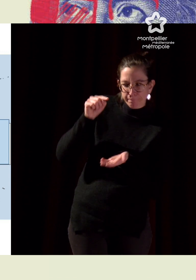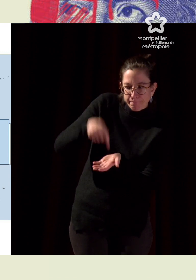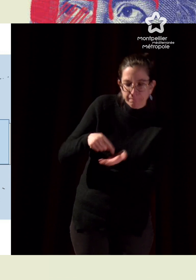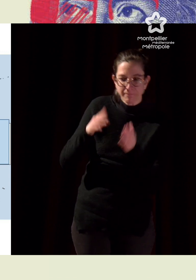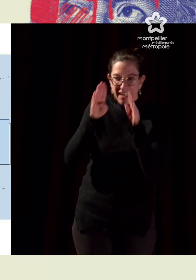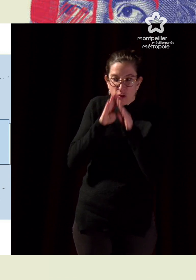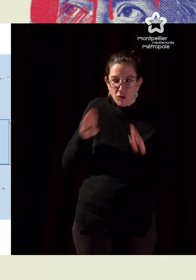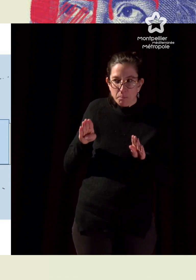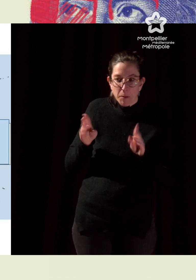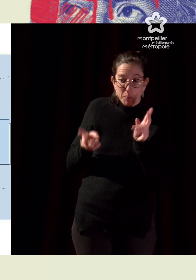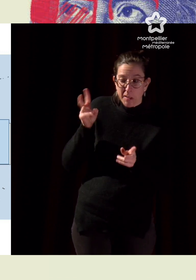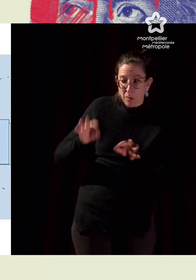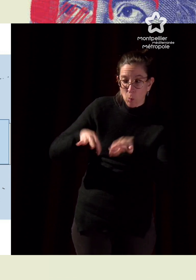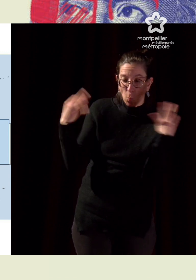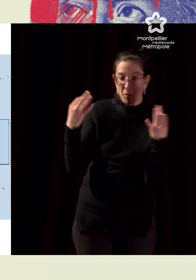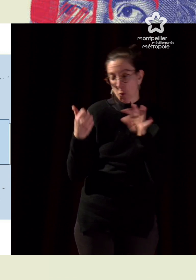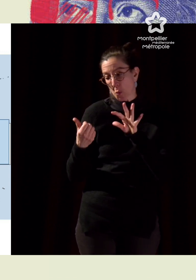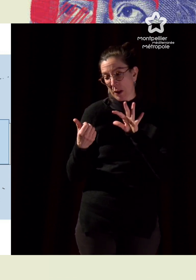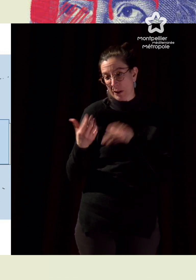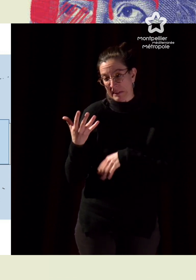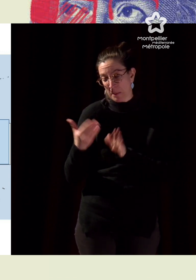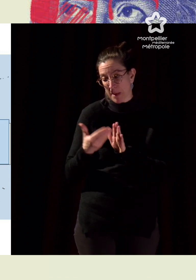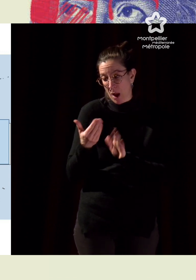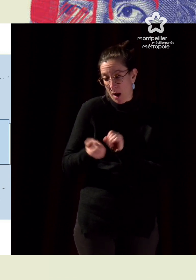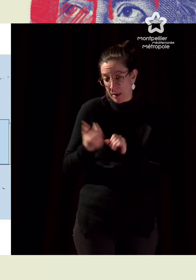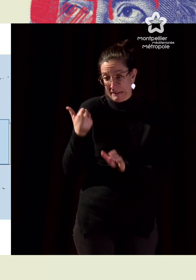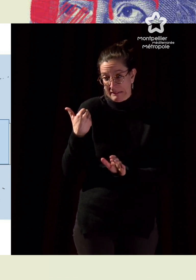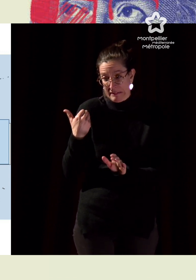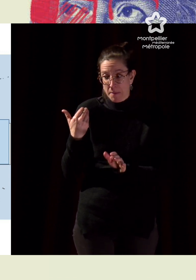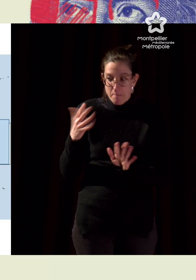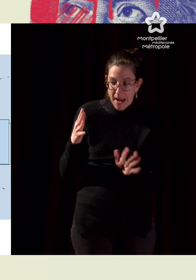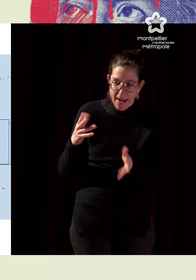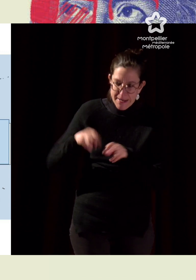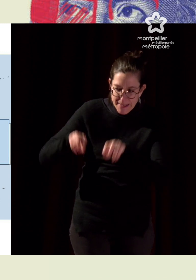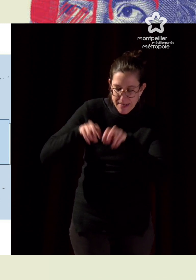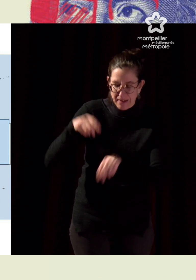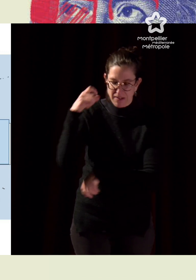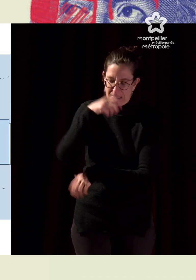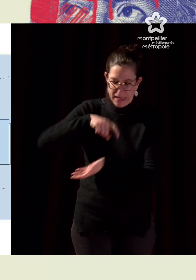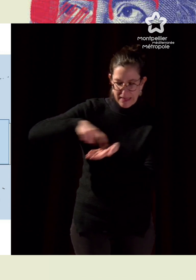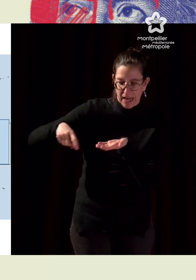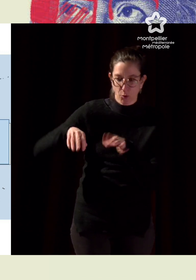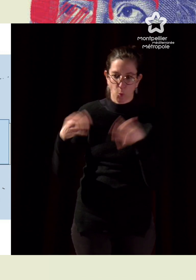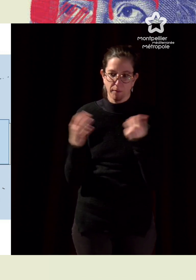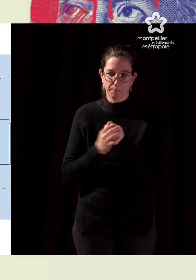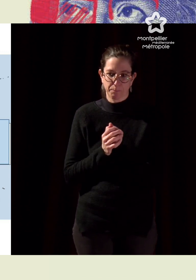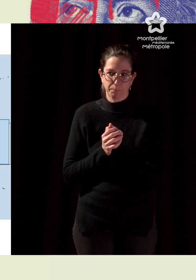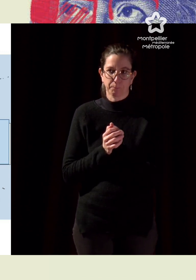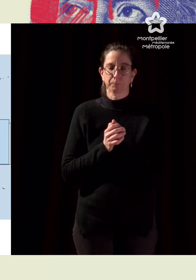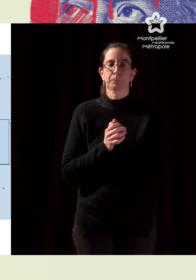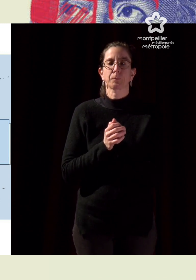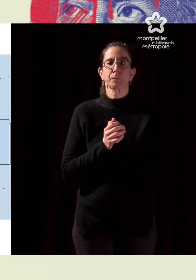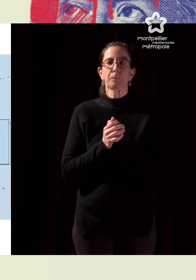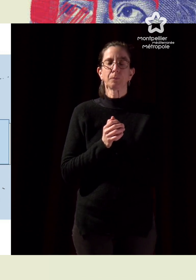ans, mais ceux qui ont laissé des descendants jusqu'à nos jours, c'est ceux qui sont arrivés là-bas il y a environ 50 000 ans.